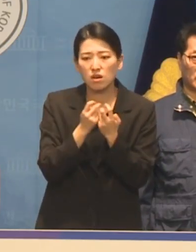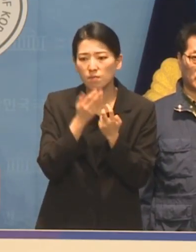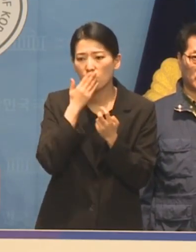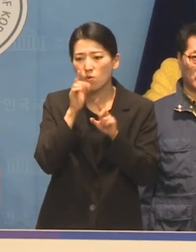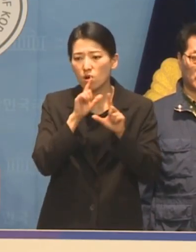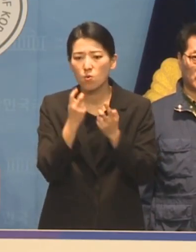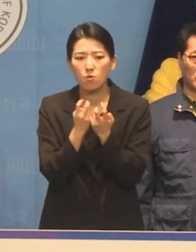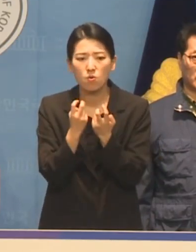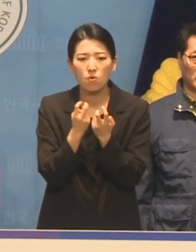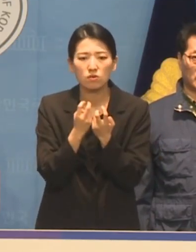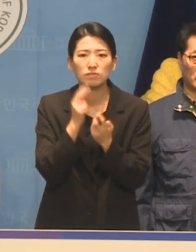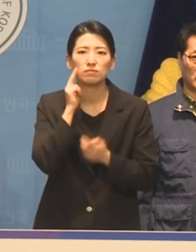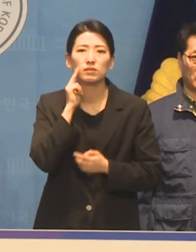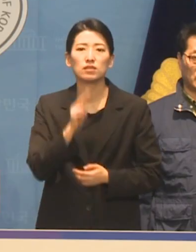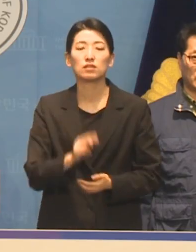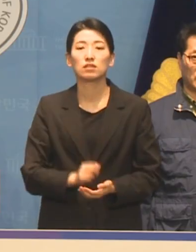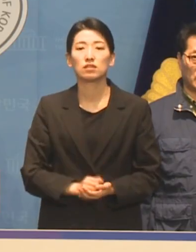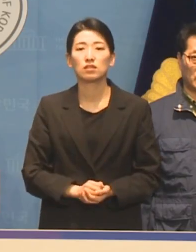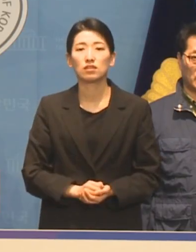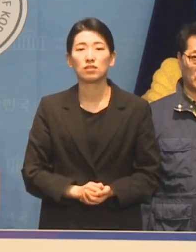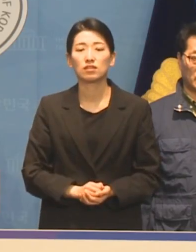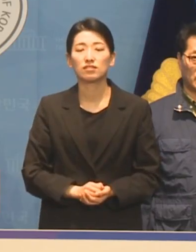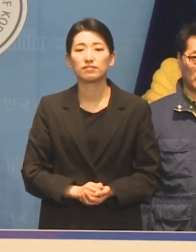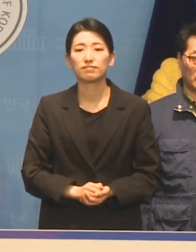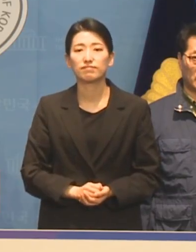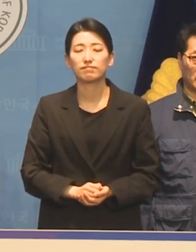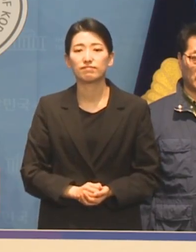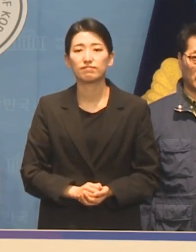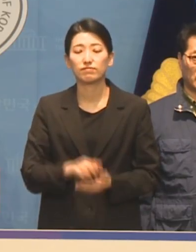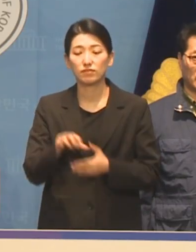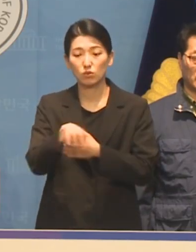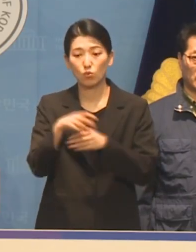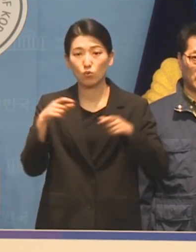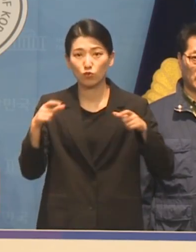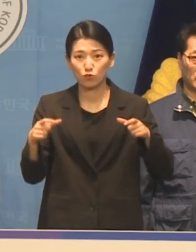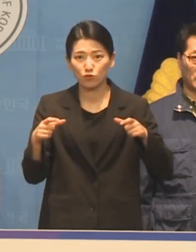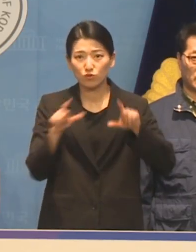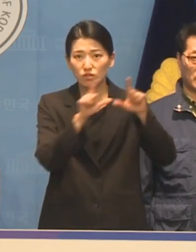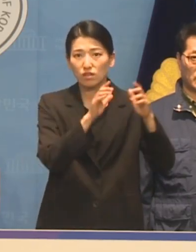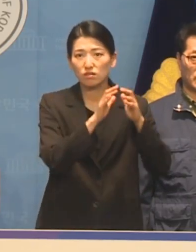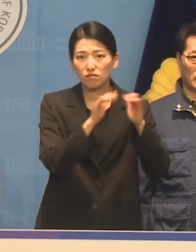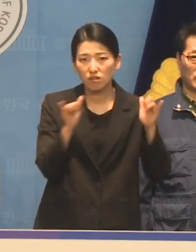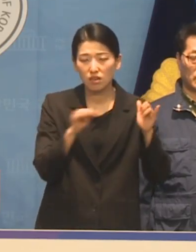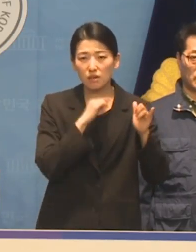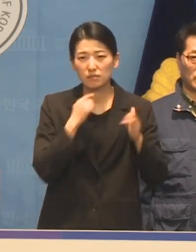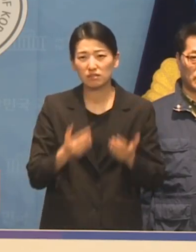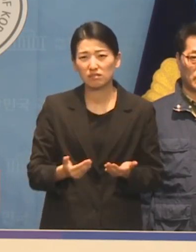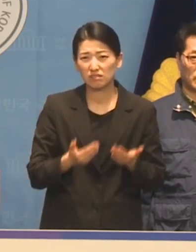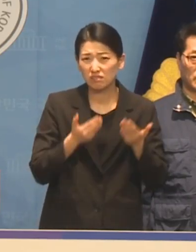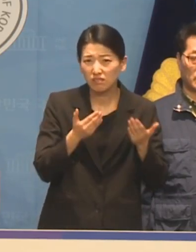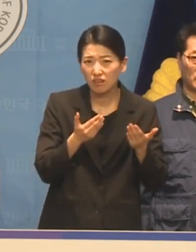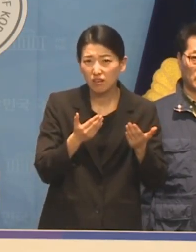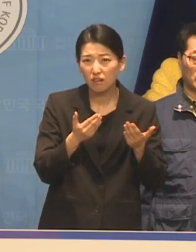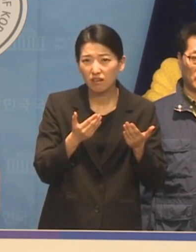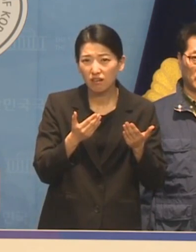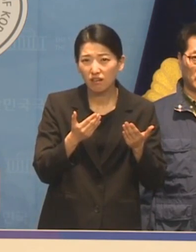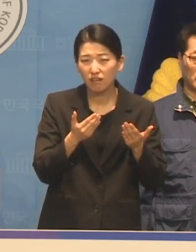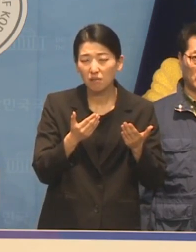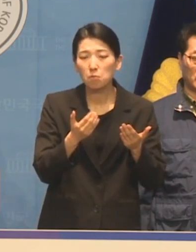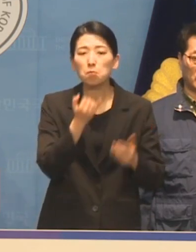국민들도 종로구의 상인들과 주민들이 일방적인 희생을 감내할 것을 원하지 않으실